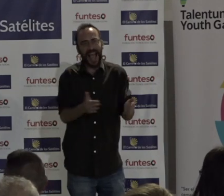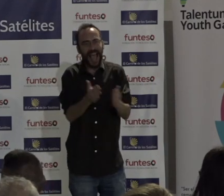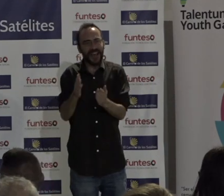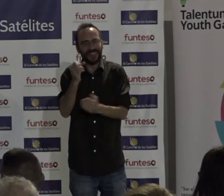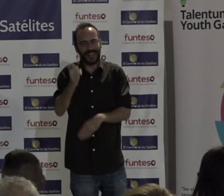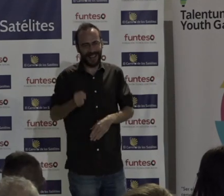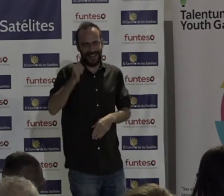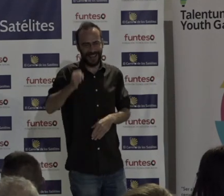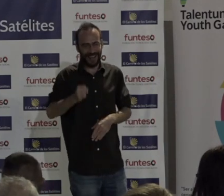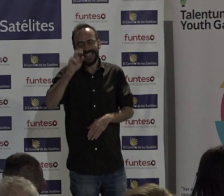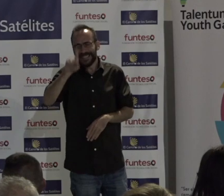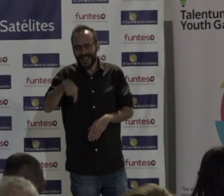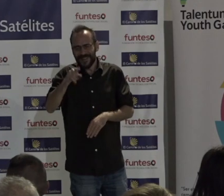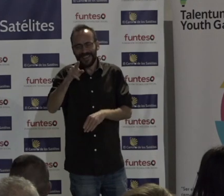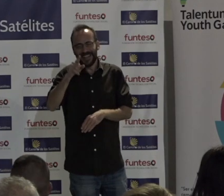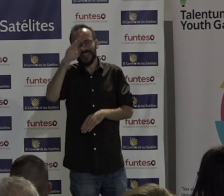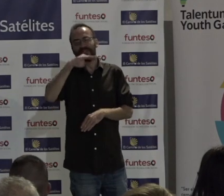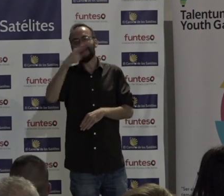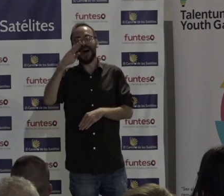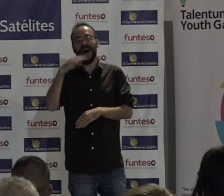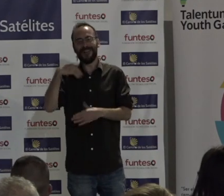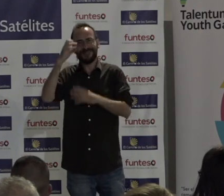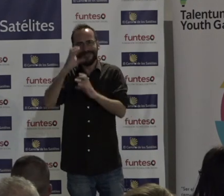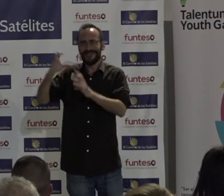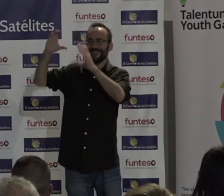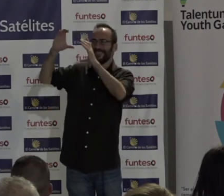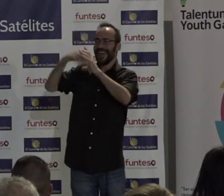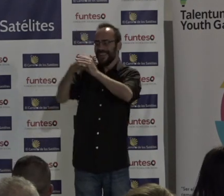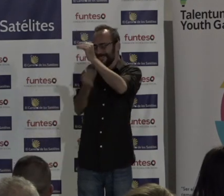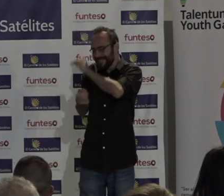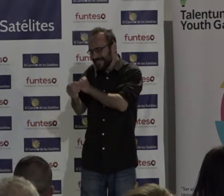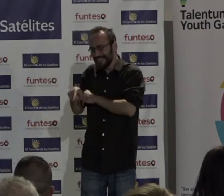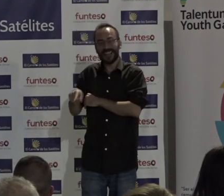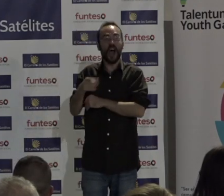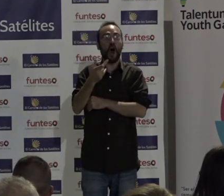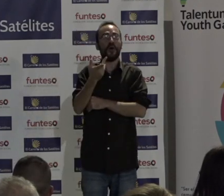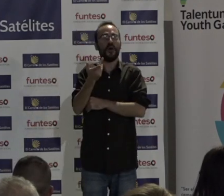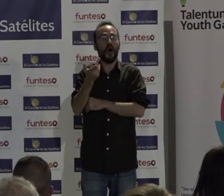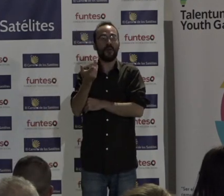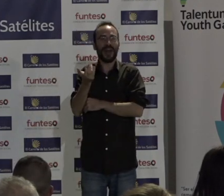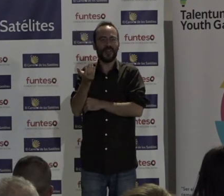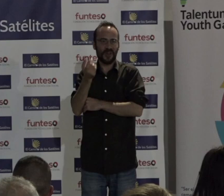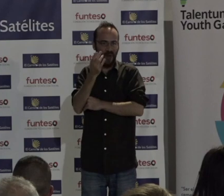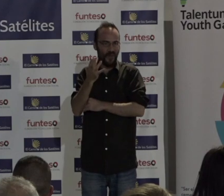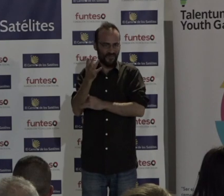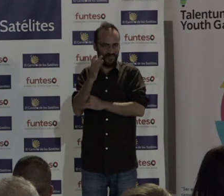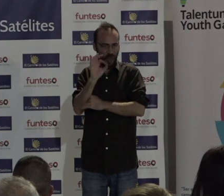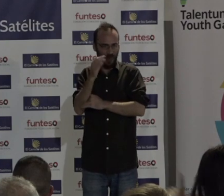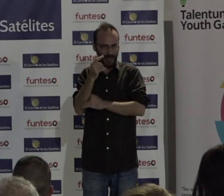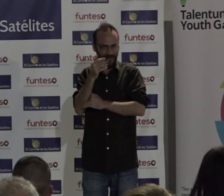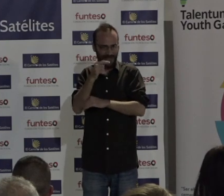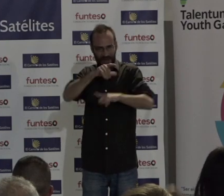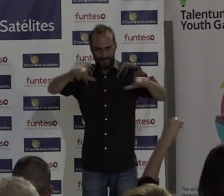Me gusta pensar que mis padres me concibieron en la Plaza del Obradoiro. Pasaron la noche de bodas en el Hostal de los Reyes Católicos